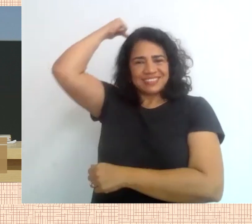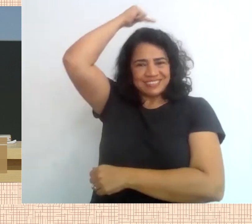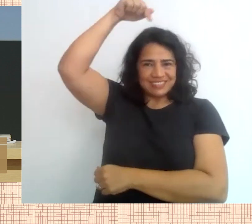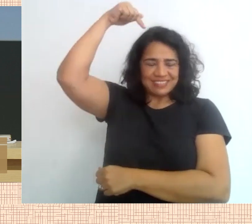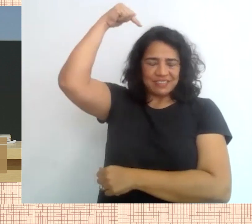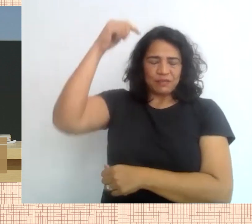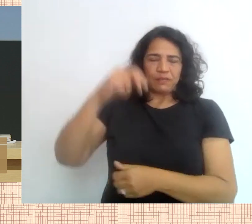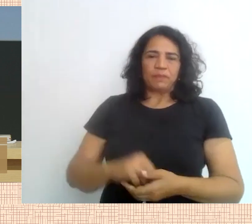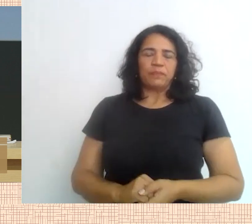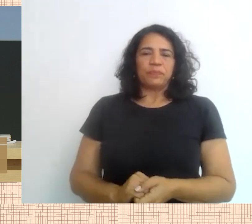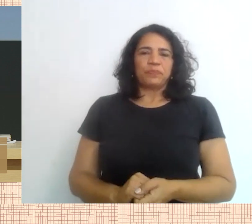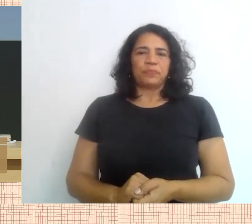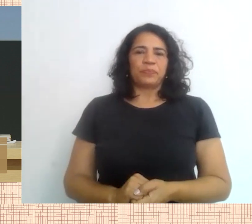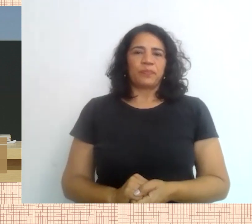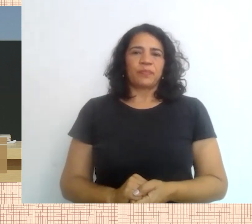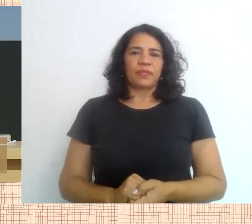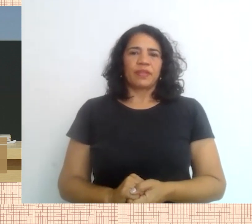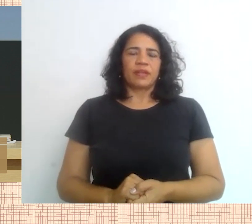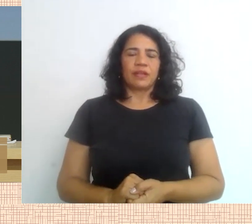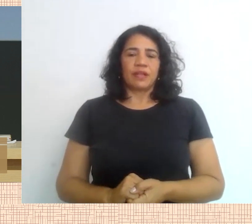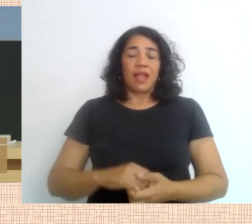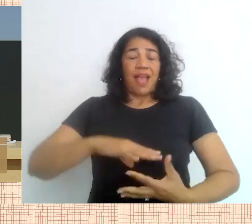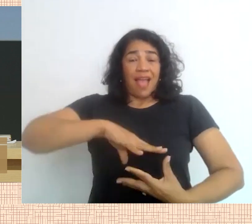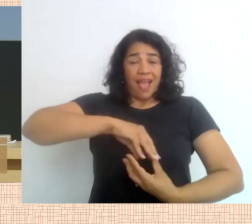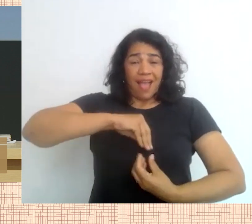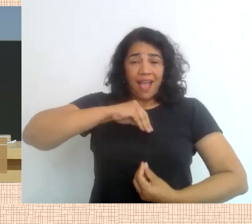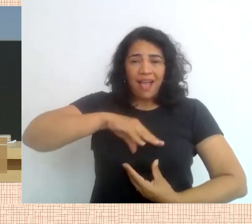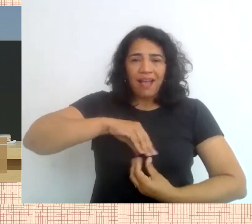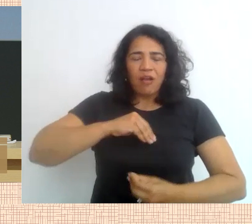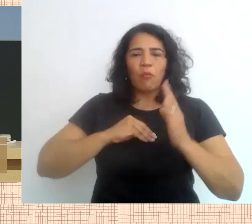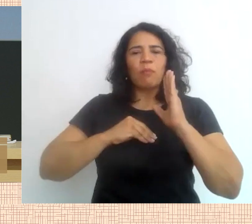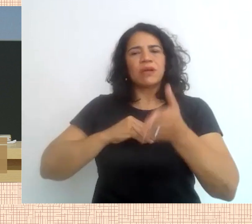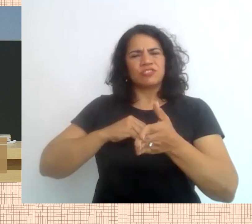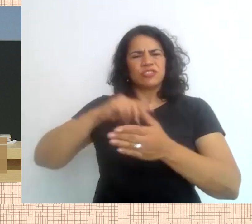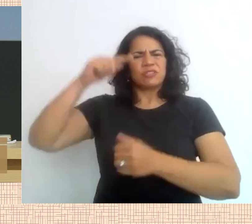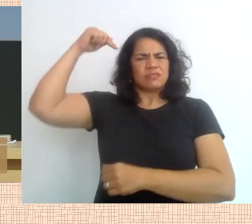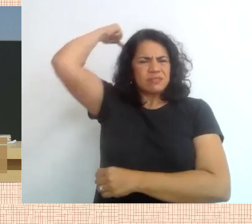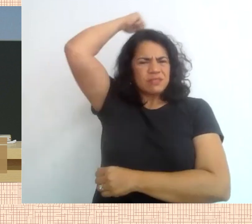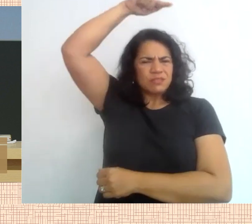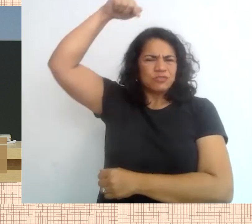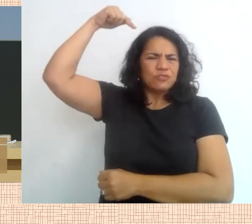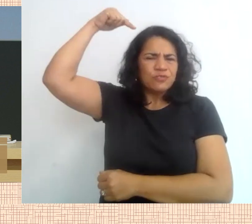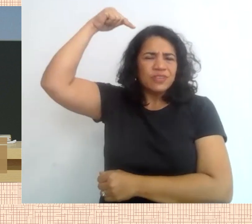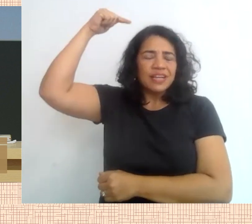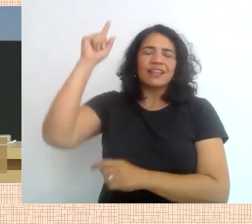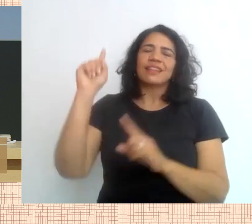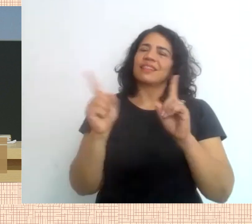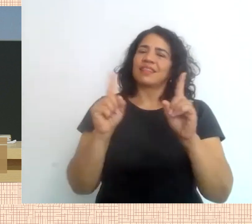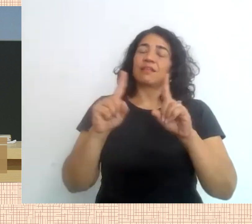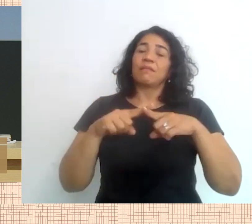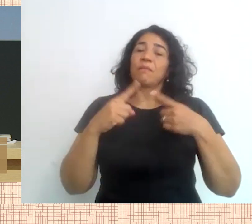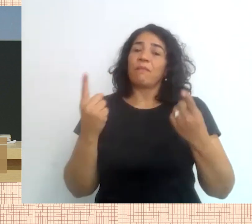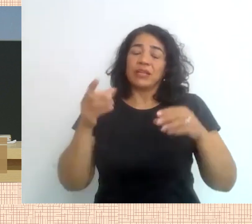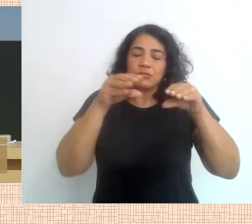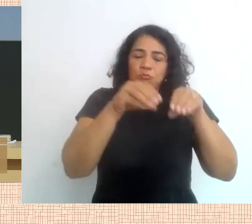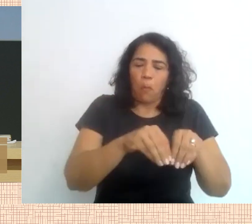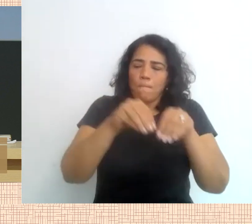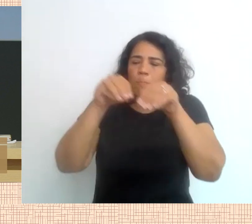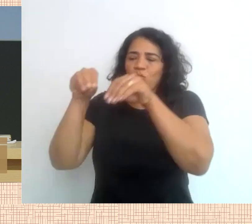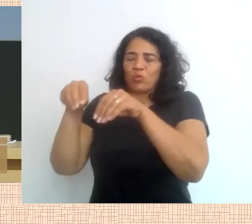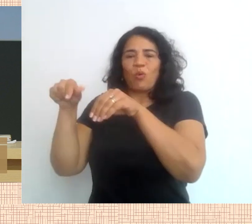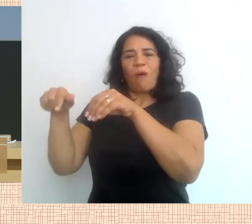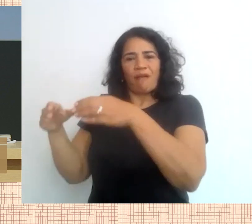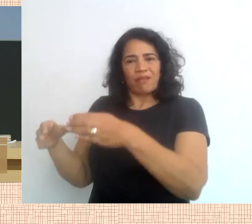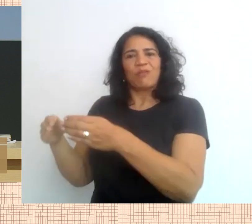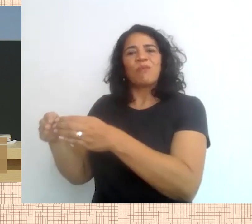Isso não quer dizer que a sua alma toda foi santificada, não. Mas você já tem uma posição santa. Você já foi reconectado,